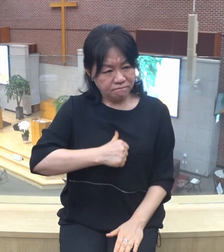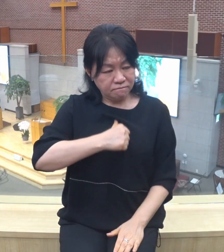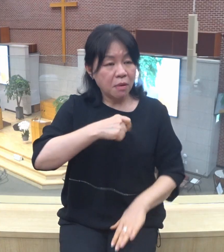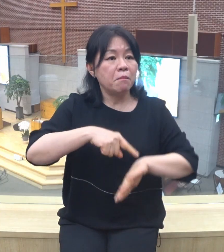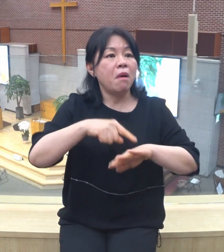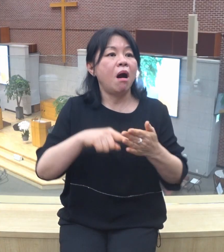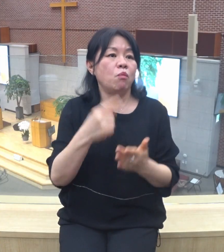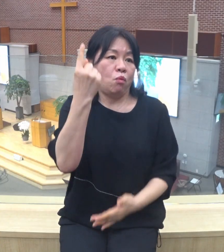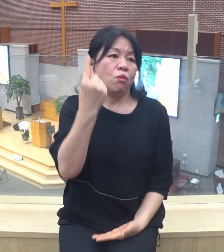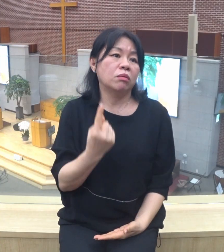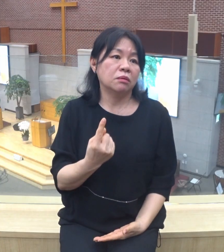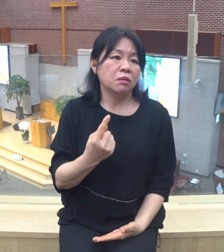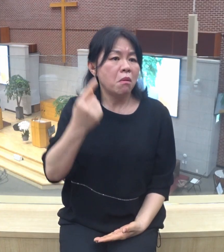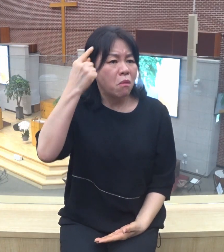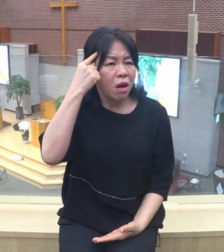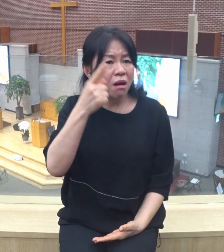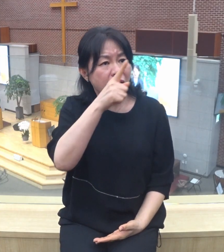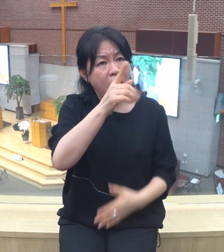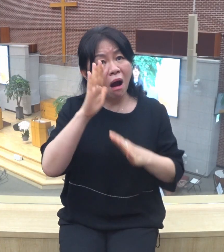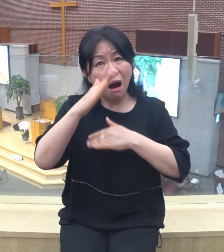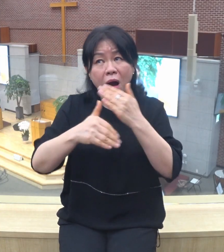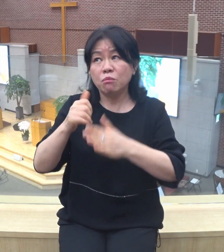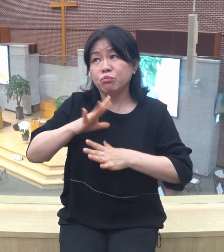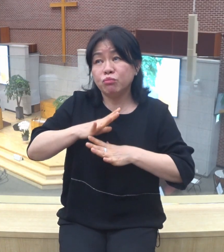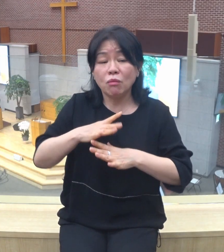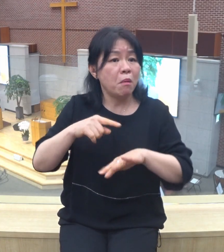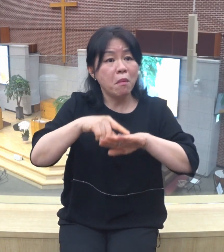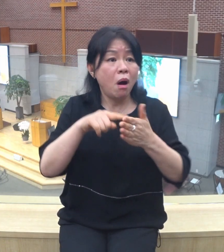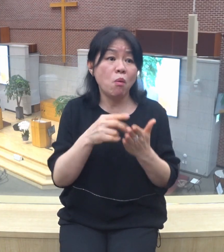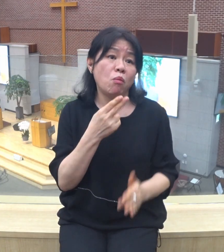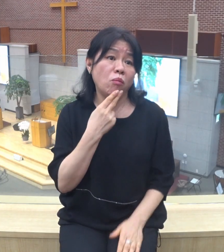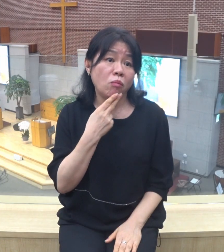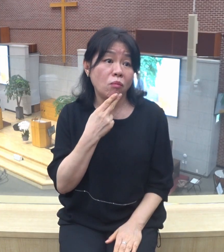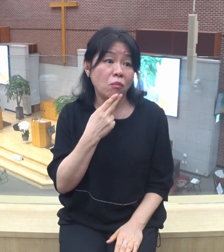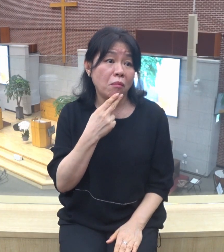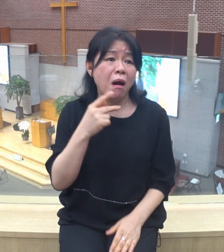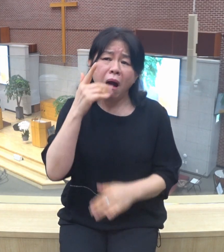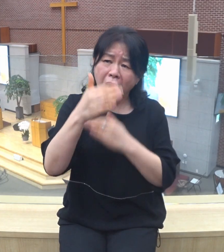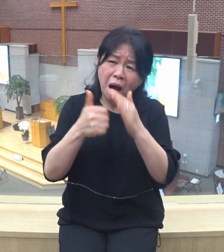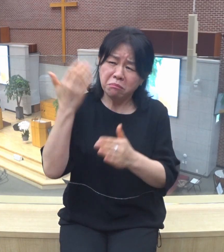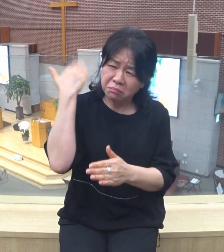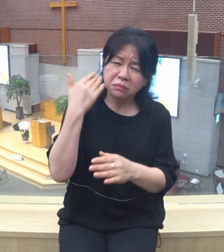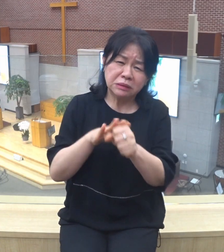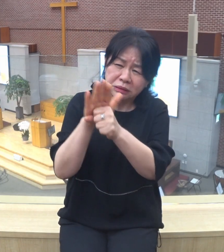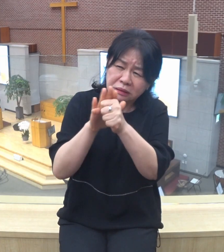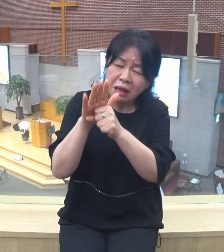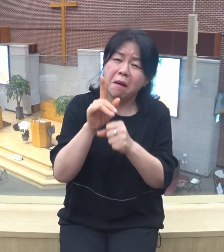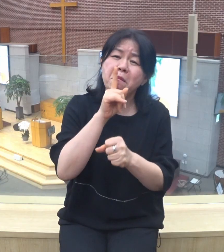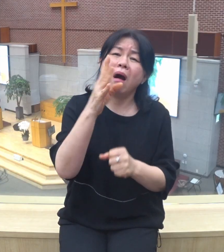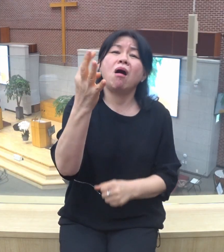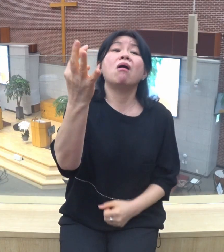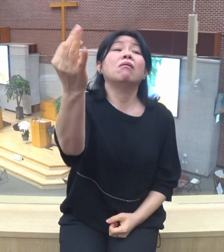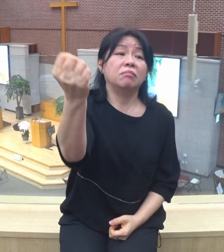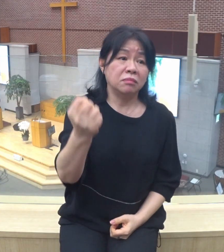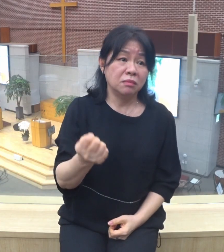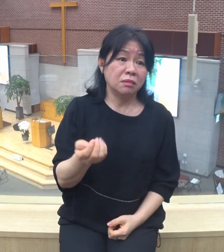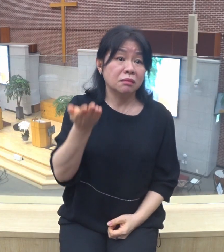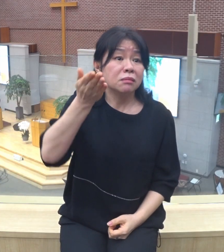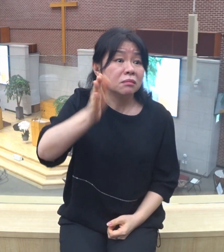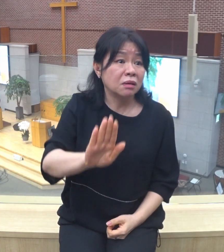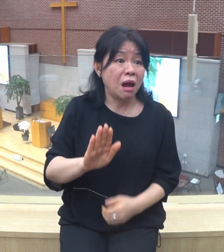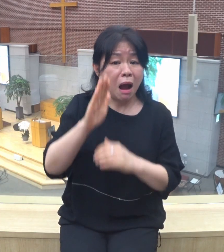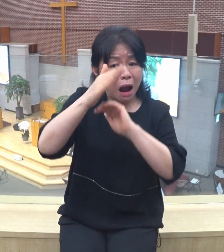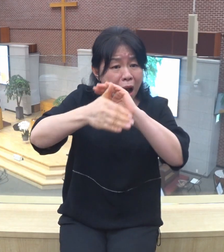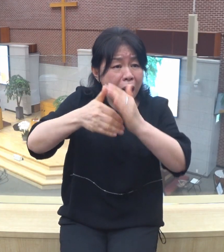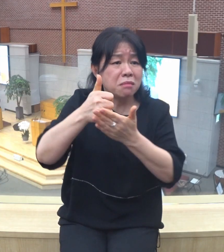시작했습니다. 하나님이 두렵지도 않단 말인가? 그렇게 하나님을 사랑한다고 하면서 그렇게 하나님